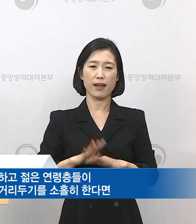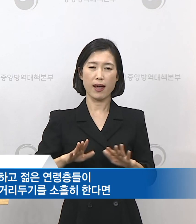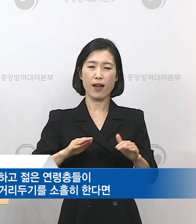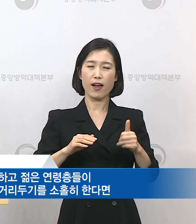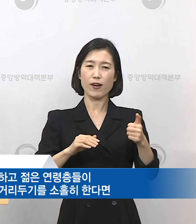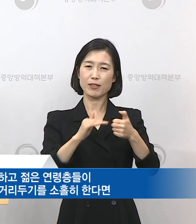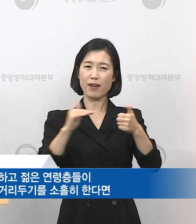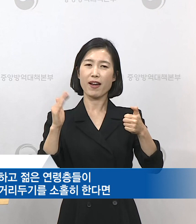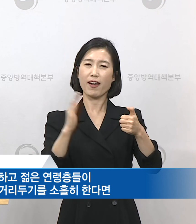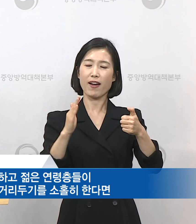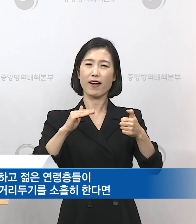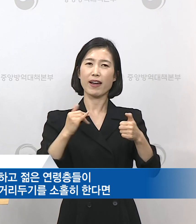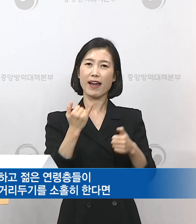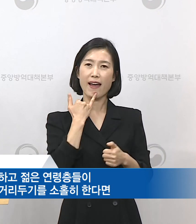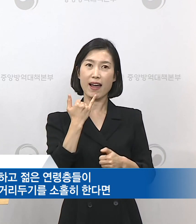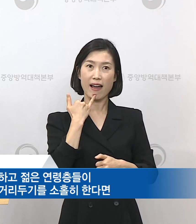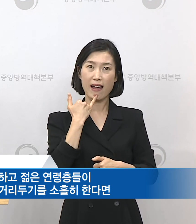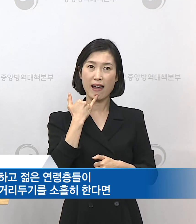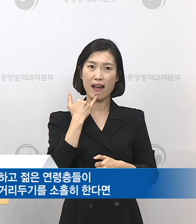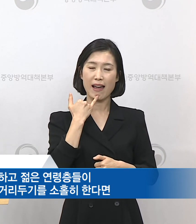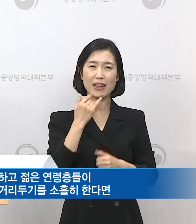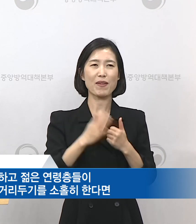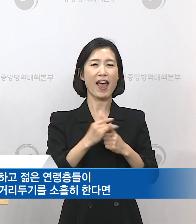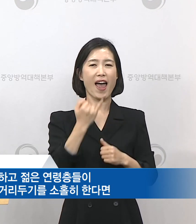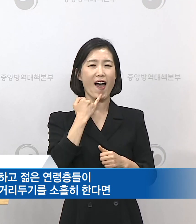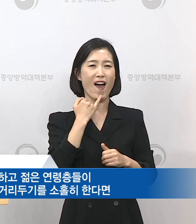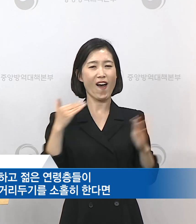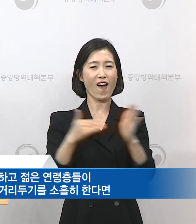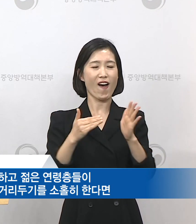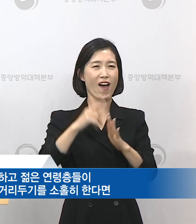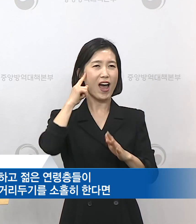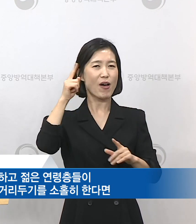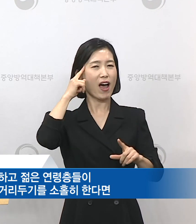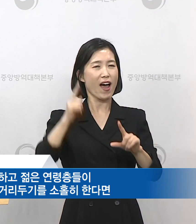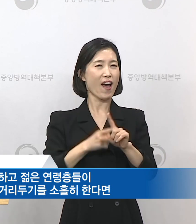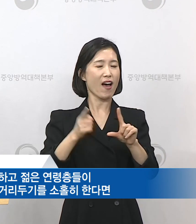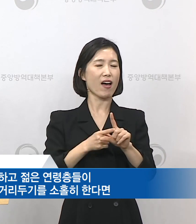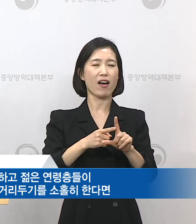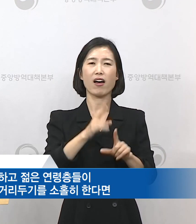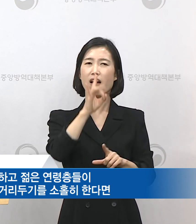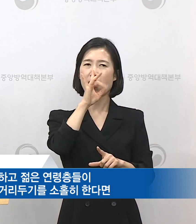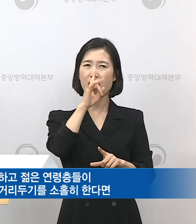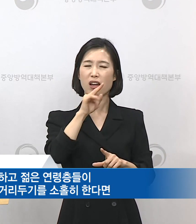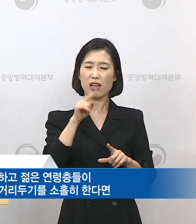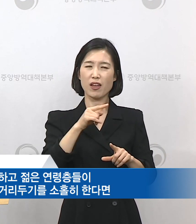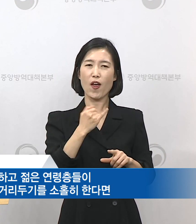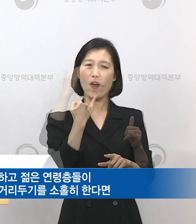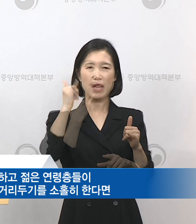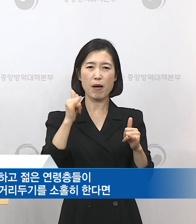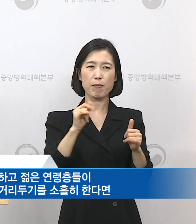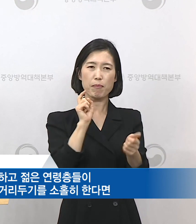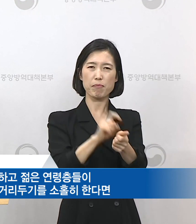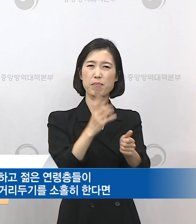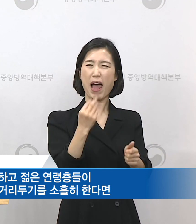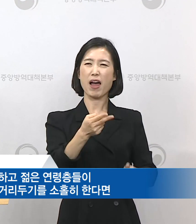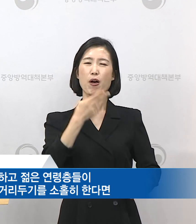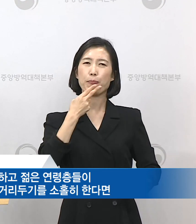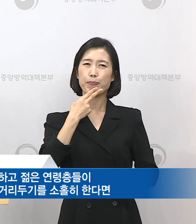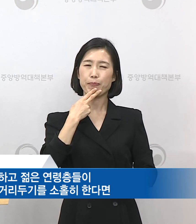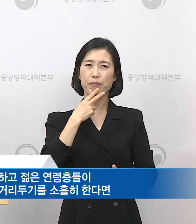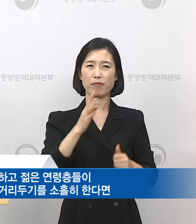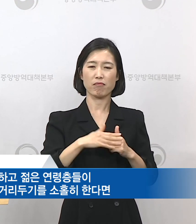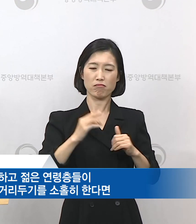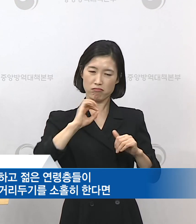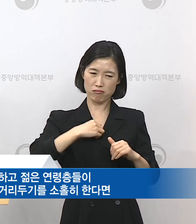상황을 도리어 어 강구하고 건강 하고 젊은 연령층 들이 보 님들은